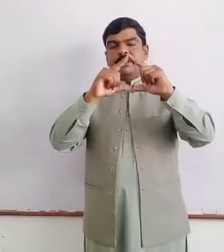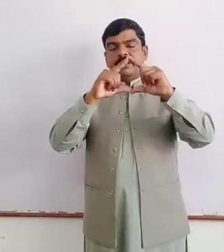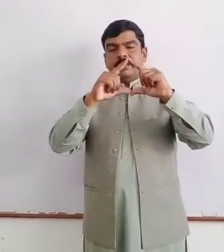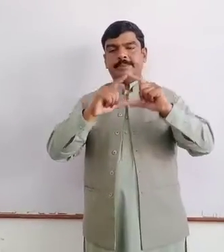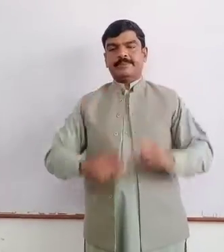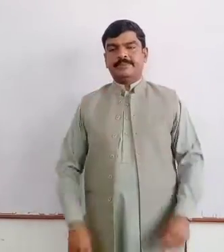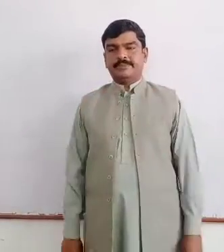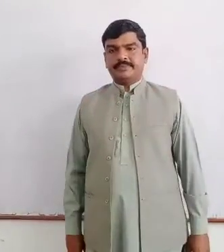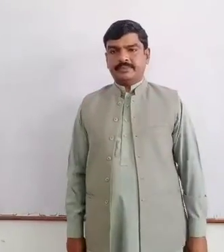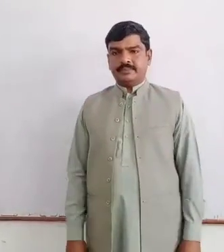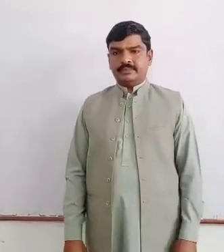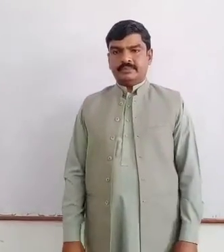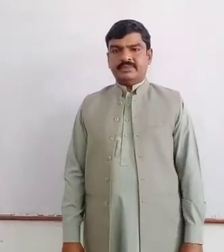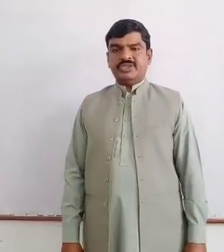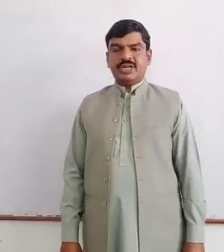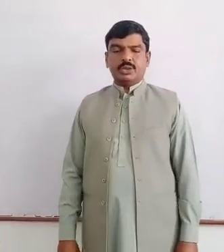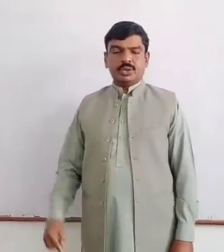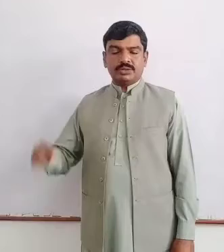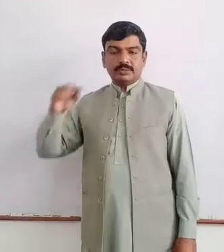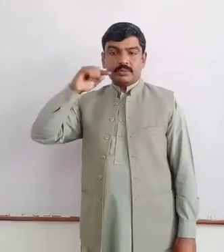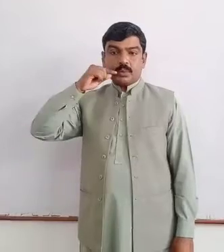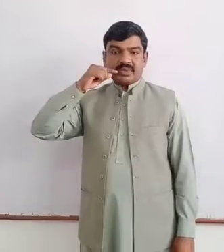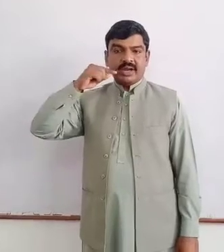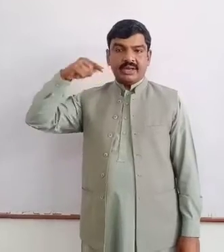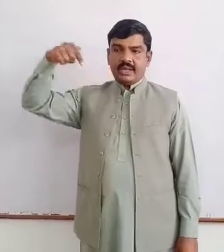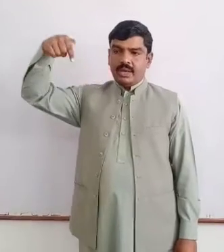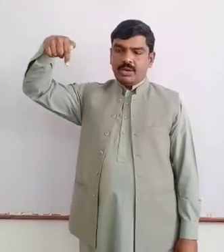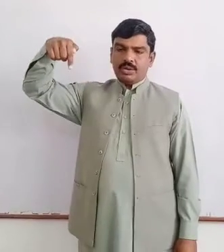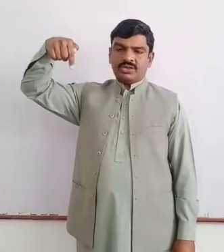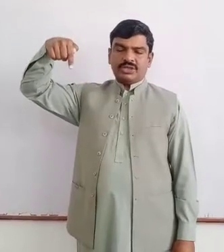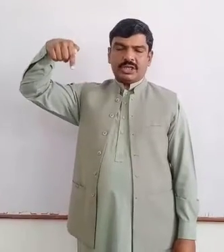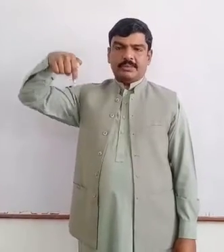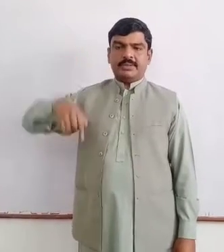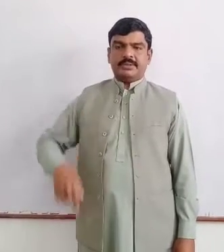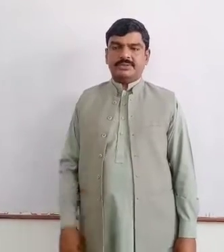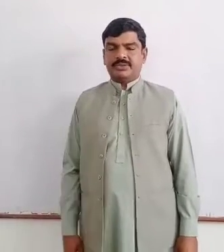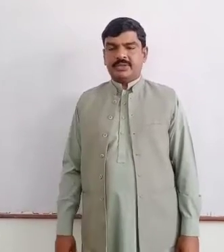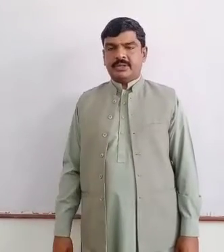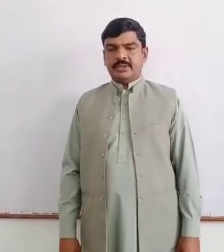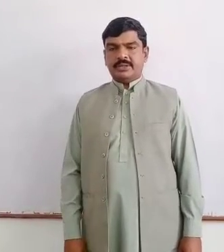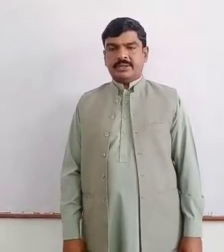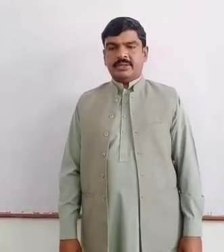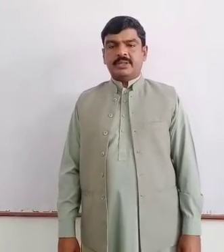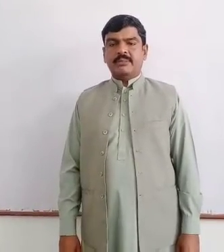पत्ता। शहतूत। शहतूत खाना और उसकी शेल। तंबाकू।